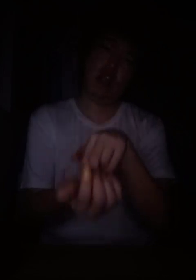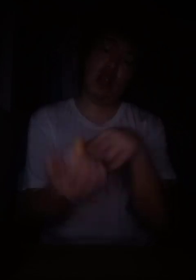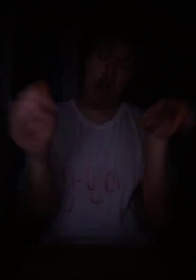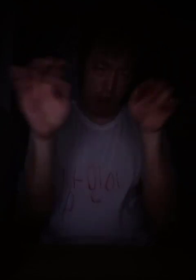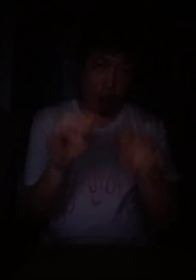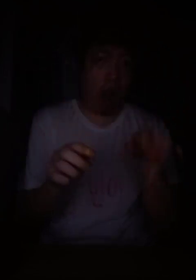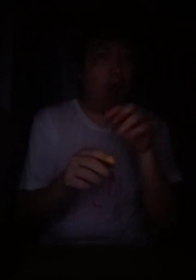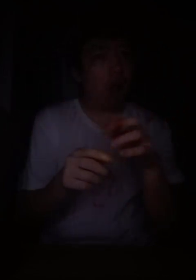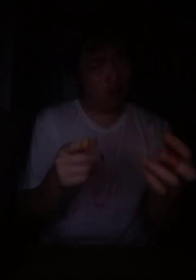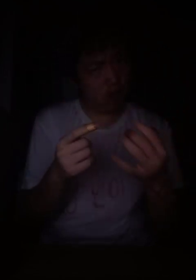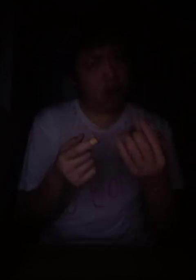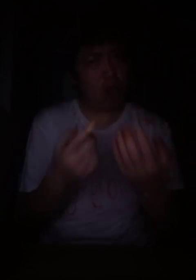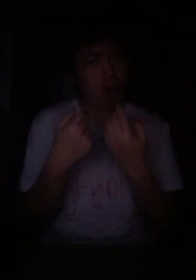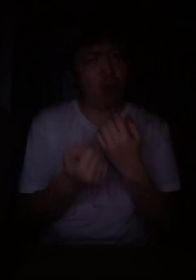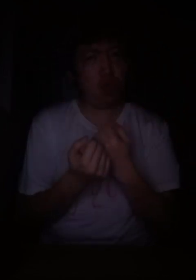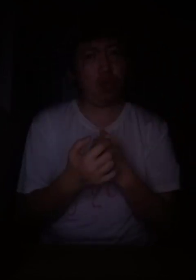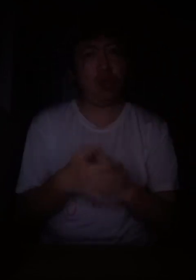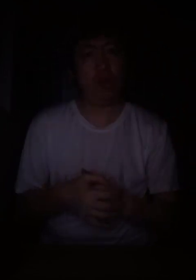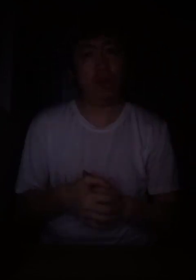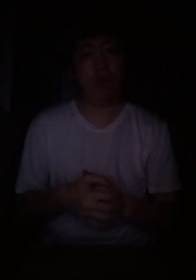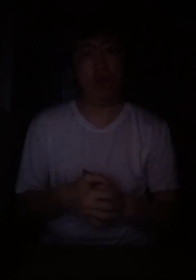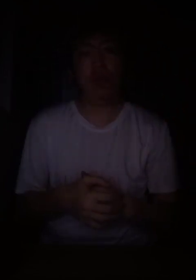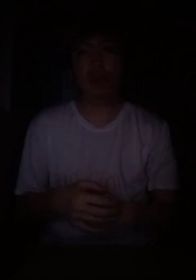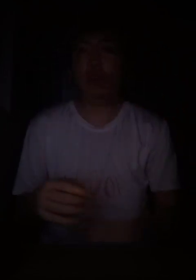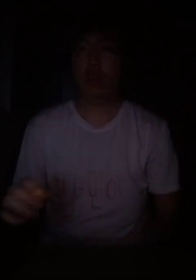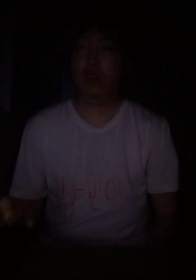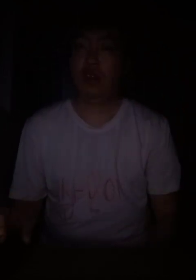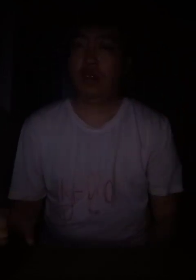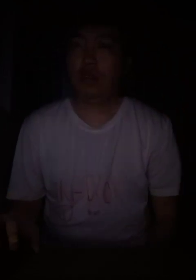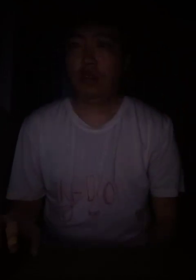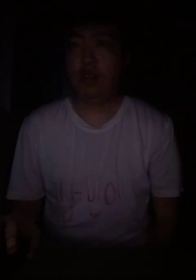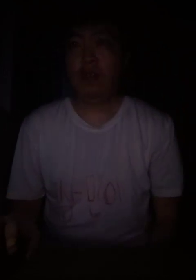갇혀있다 구조됐습니다. 연합뉴스TV 박현우입니다.